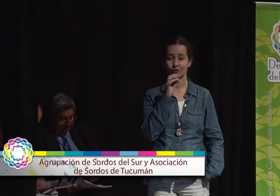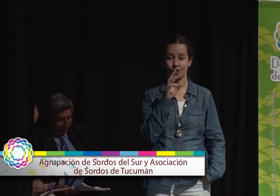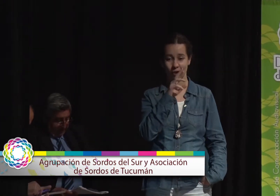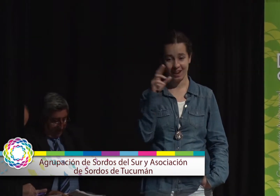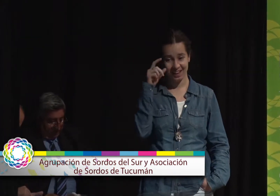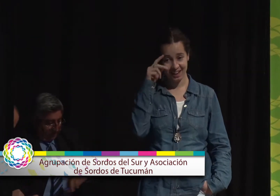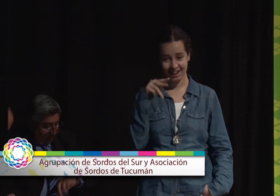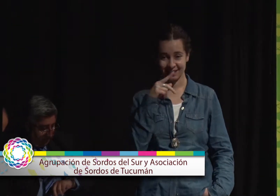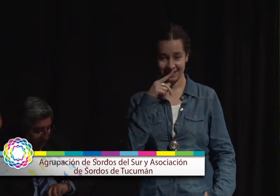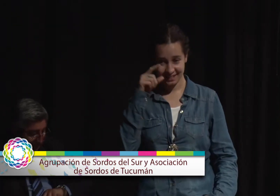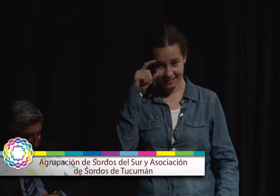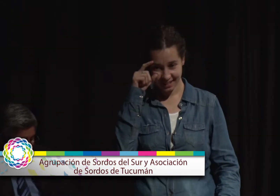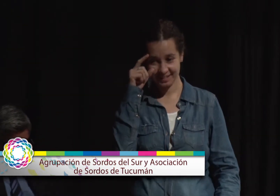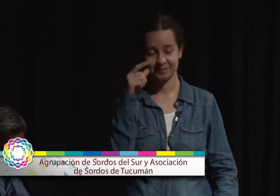Fabiana Torrente.